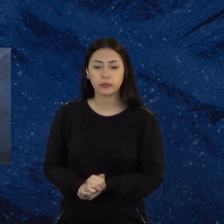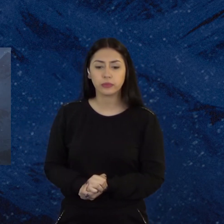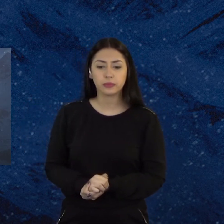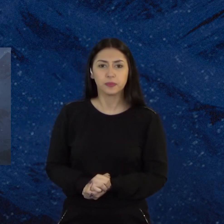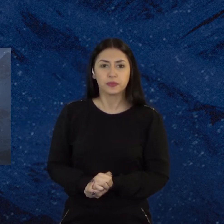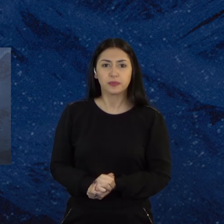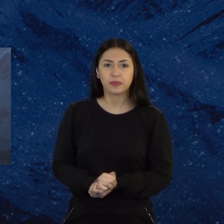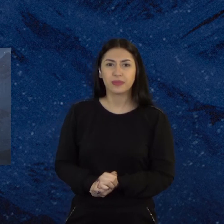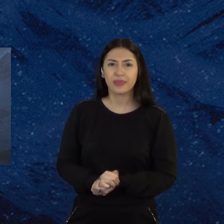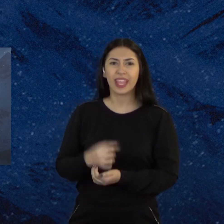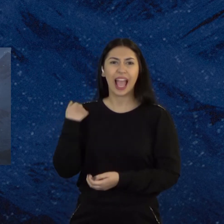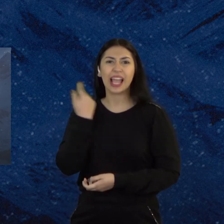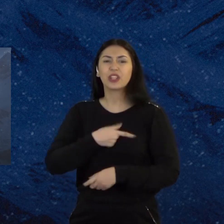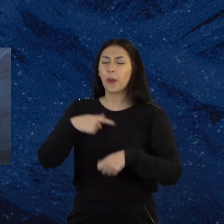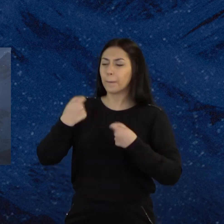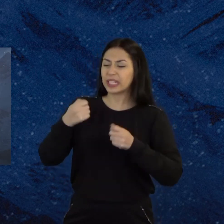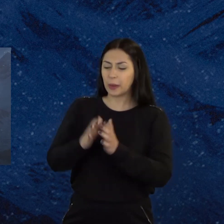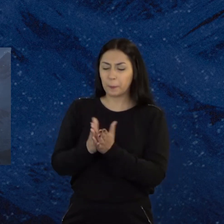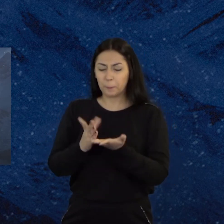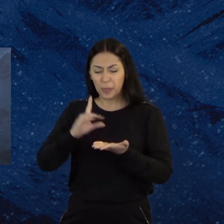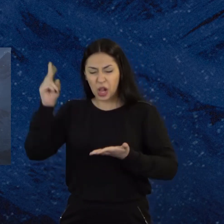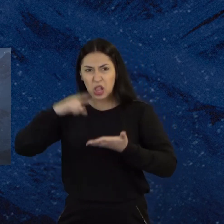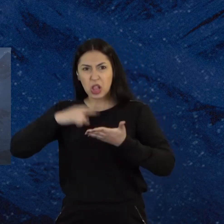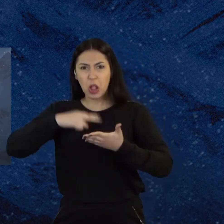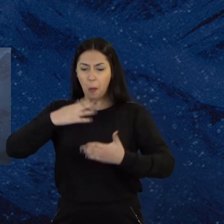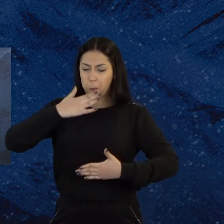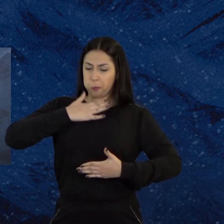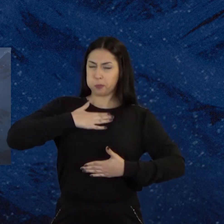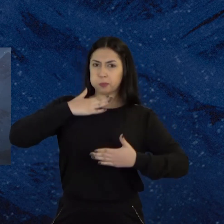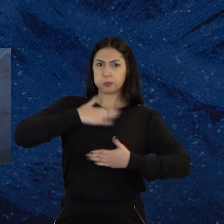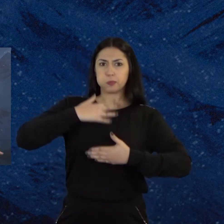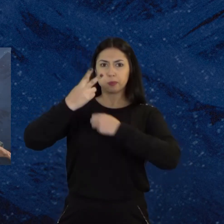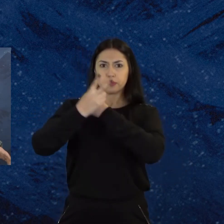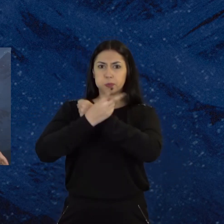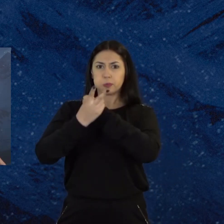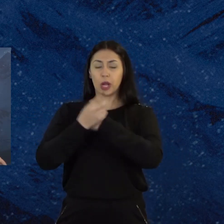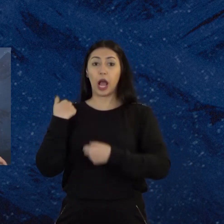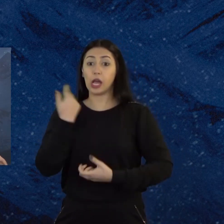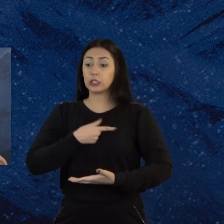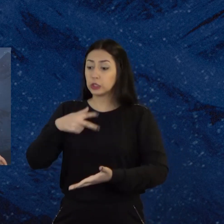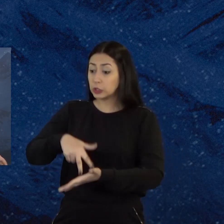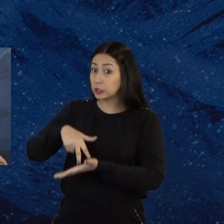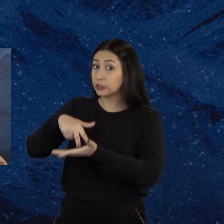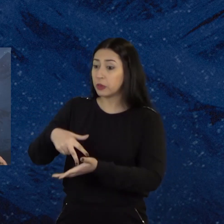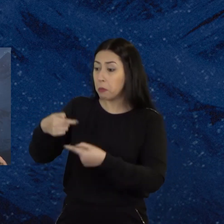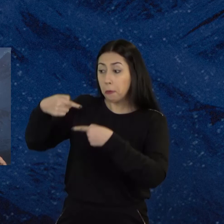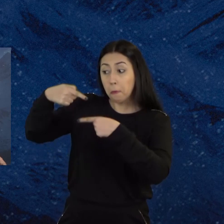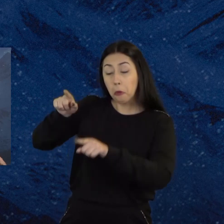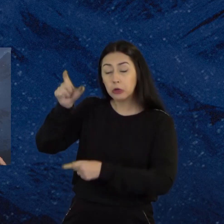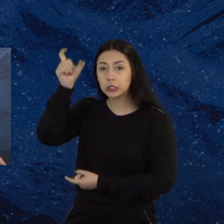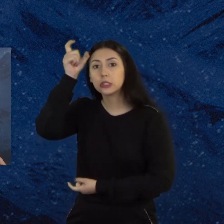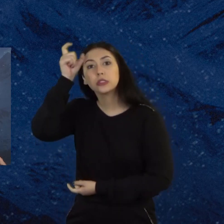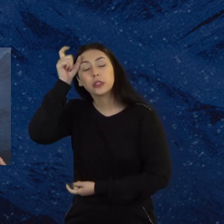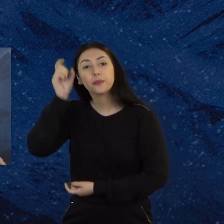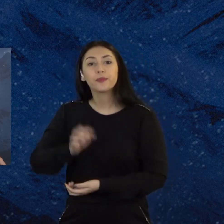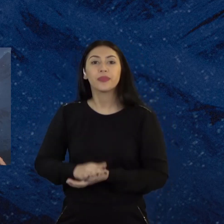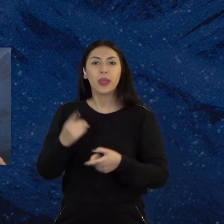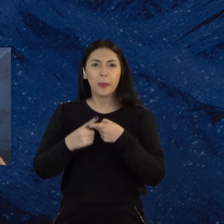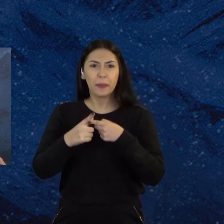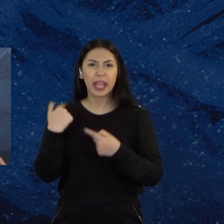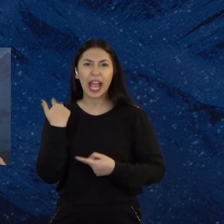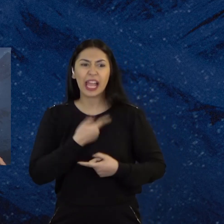Revesti-vos de toda a armadura de Deus para poder ficar firmes contra as ciladas do diabo. Porque a nossa